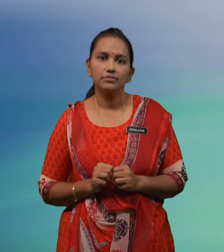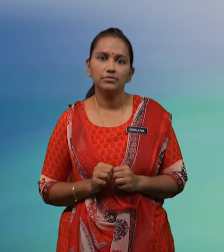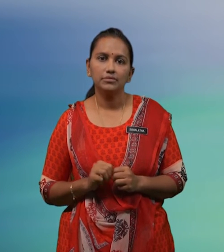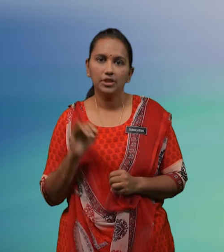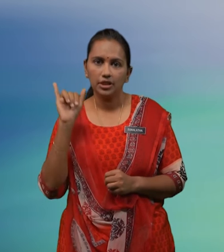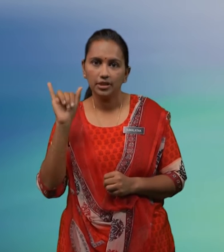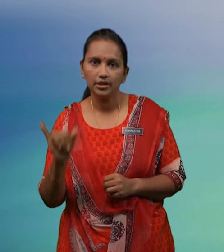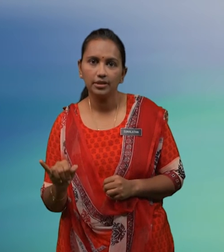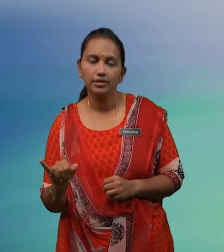Ya,